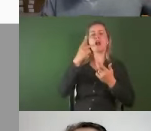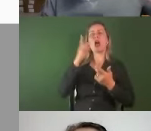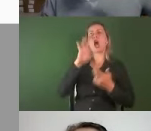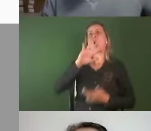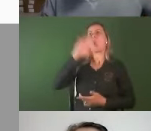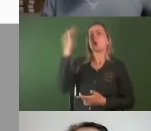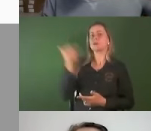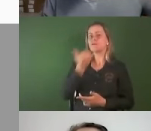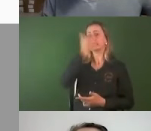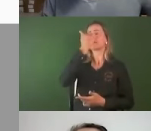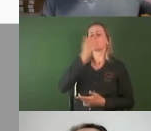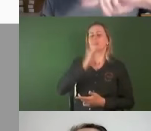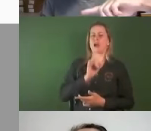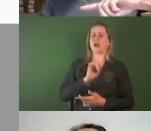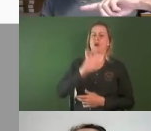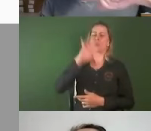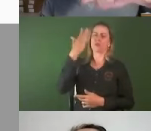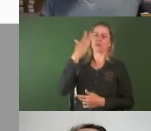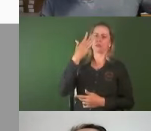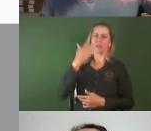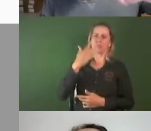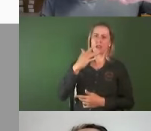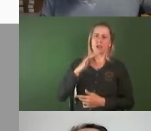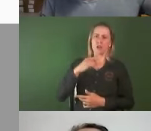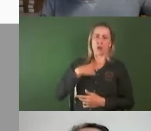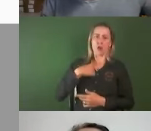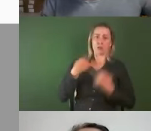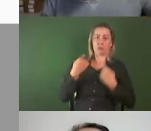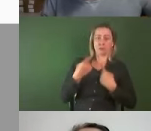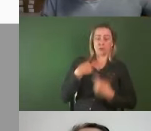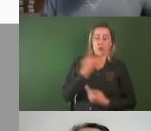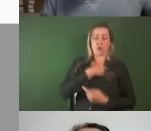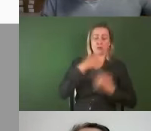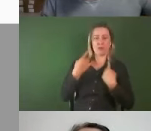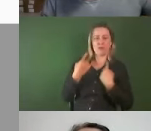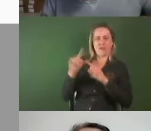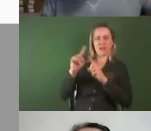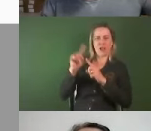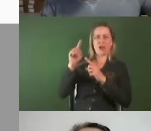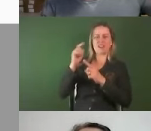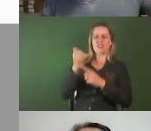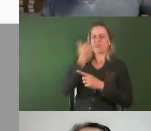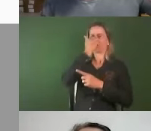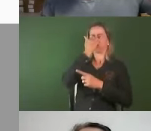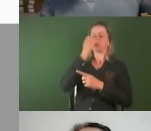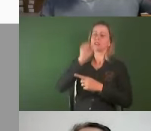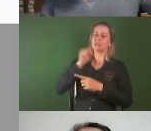eventos naturais não são catástrofes, catástrofes é o que a gente provoca, mas não o que a natureza faz,